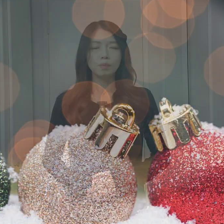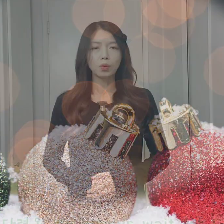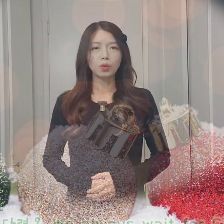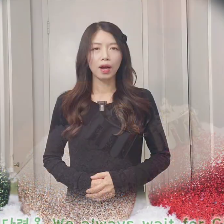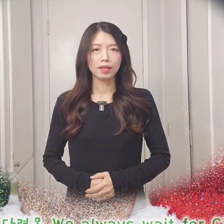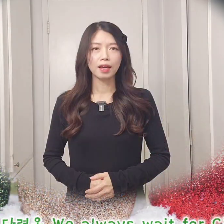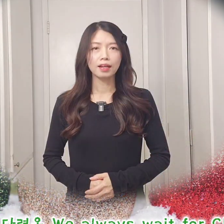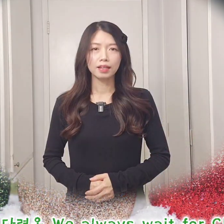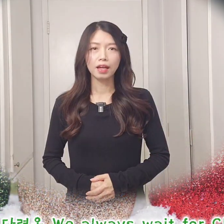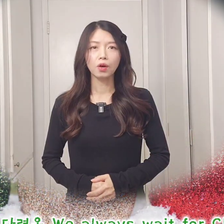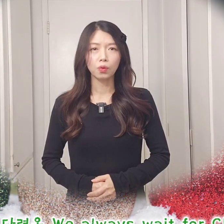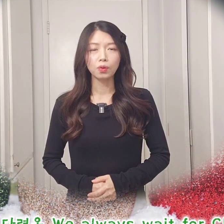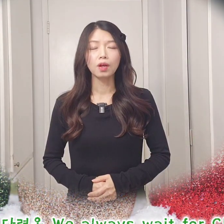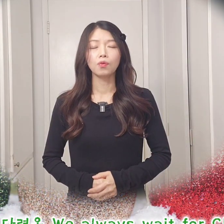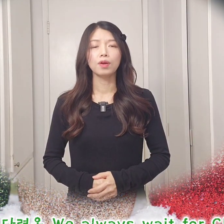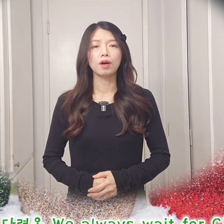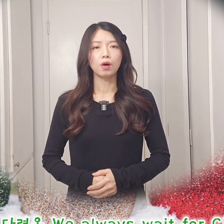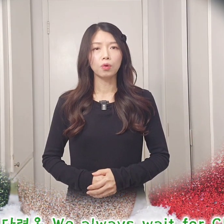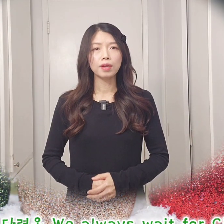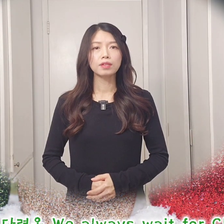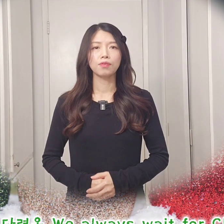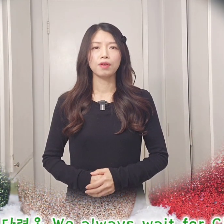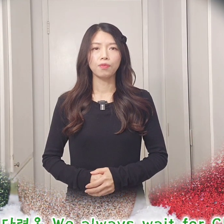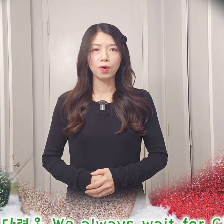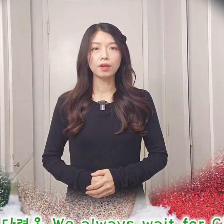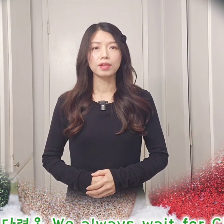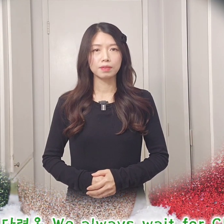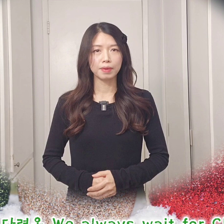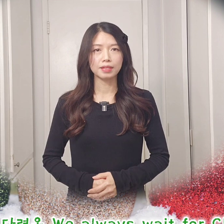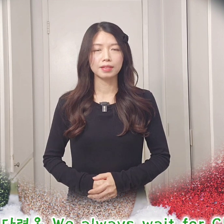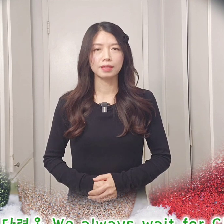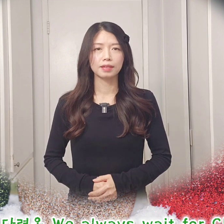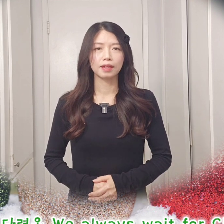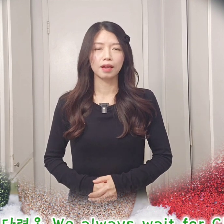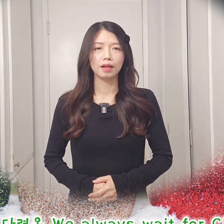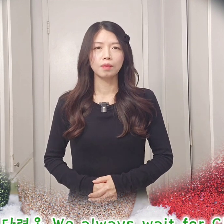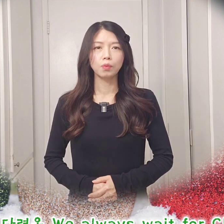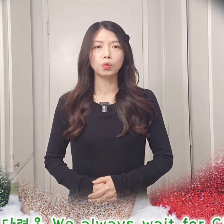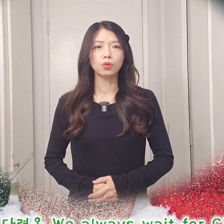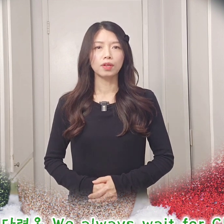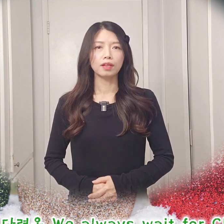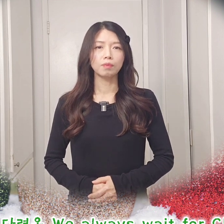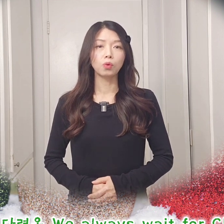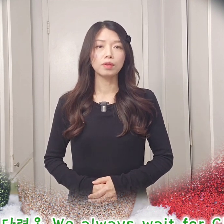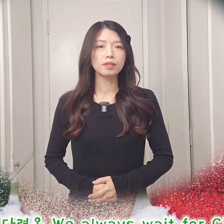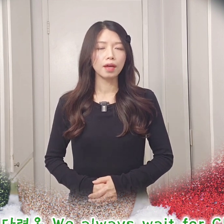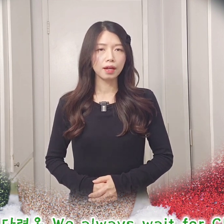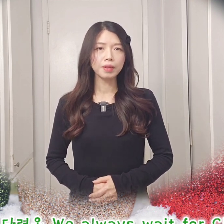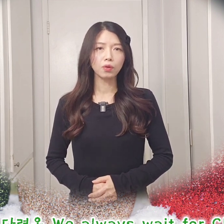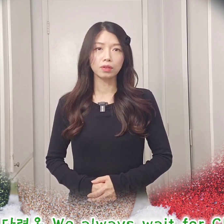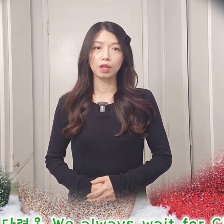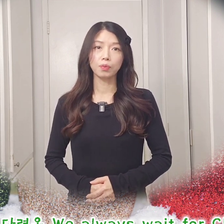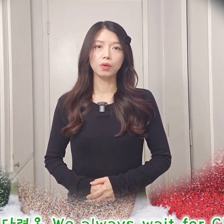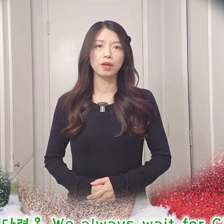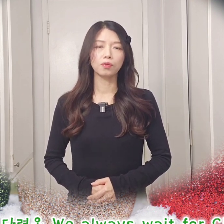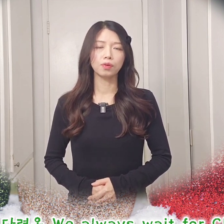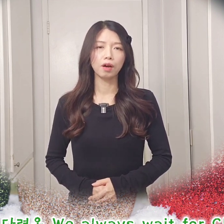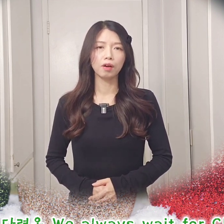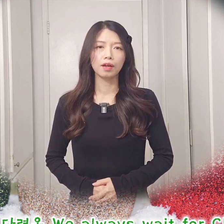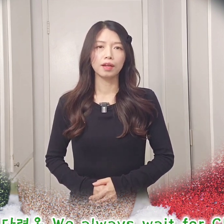모두 가장 기다려온 We always wait for Christmas. 모두는 모든 사람이라고 그렇게 표현했고요.